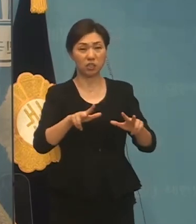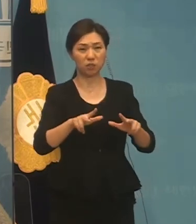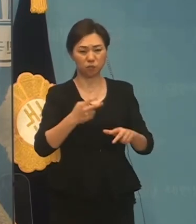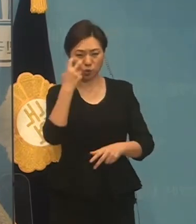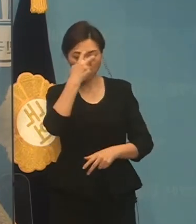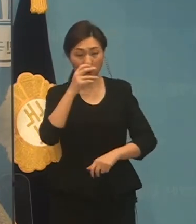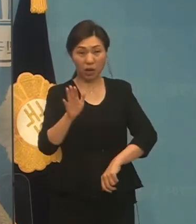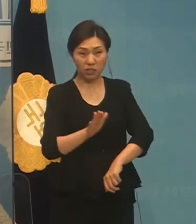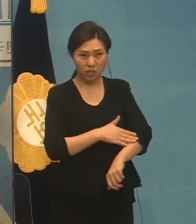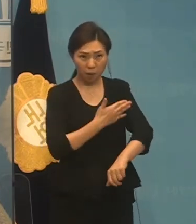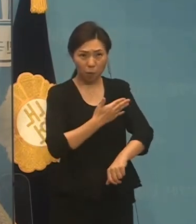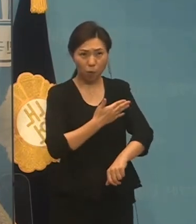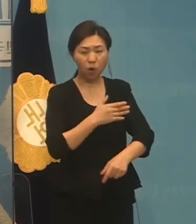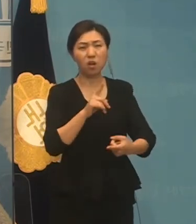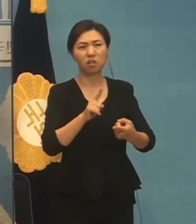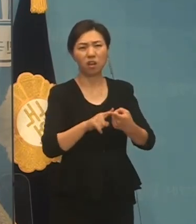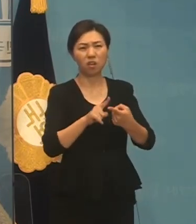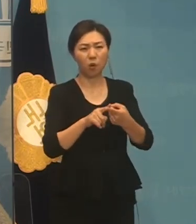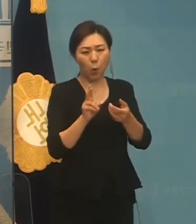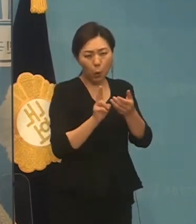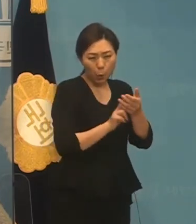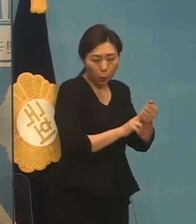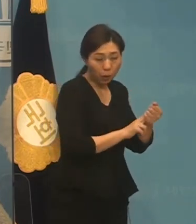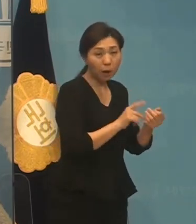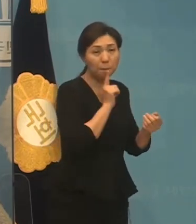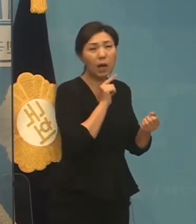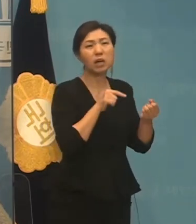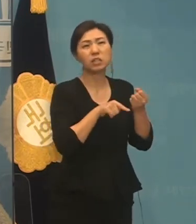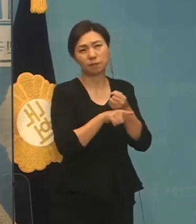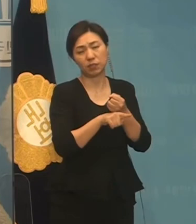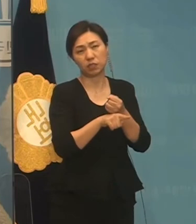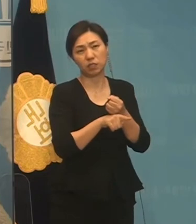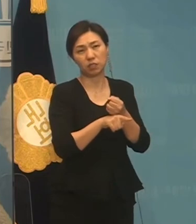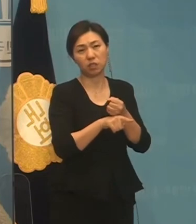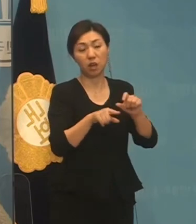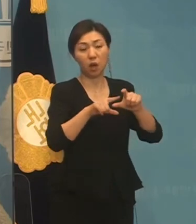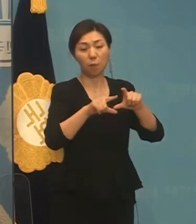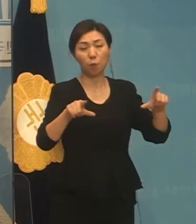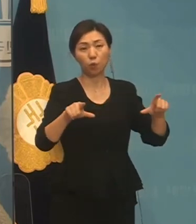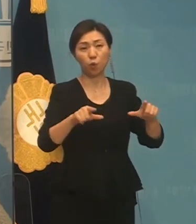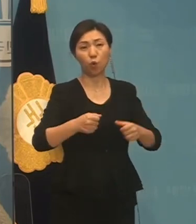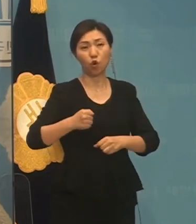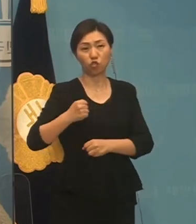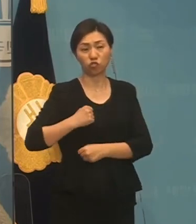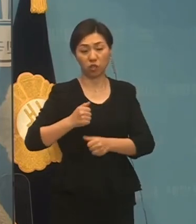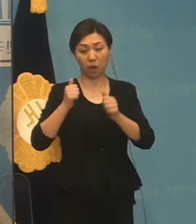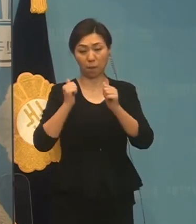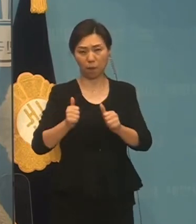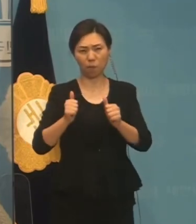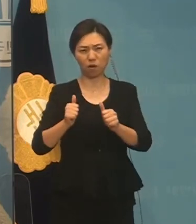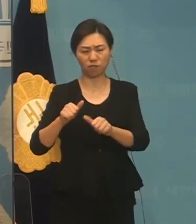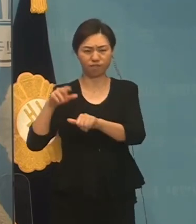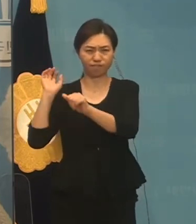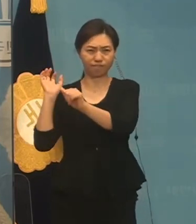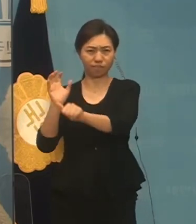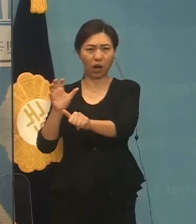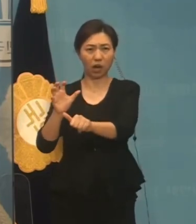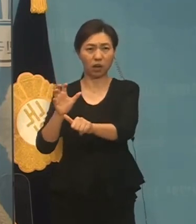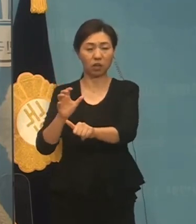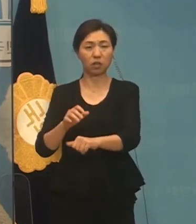것입니다. 영장을 기각한 국방부 보통군사법원을 강력히 규탄합니다.